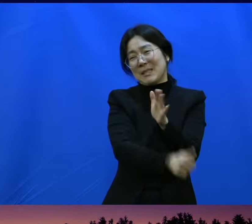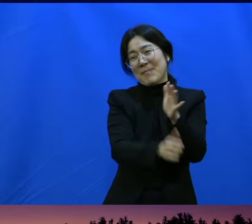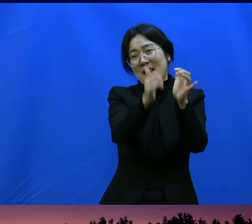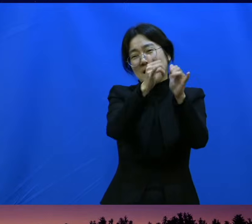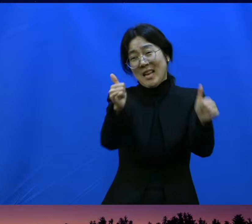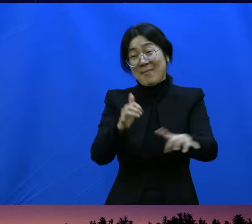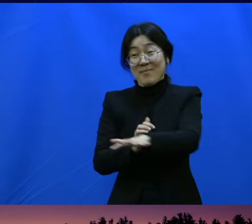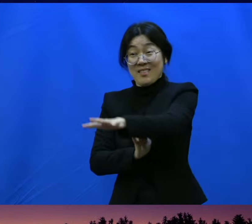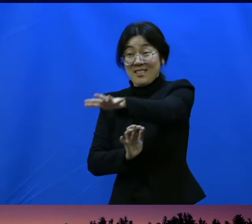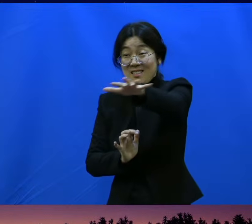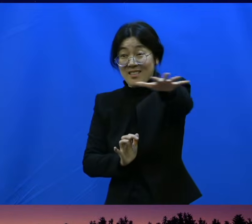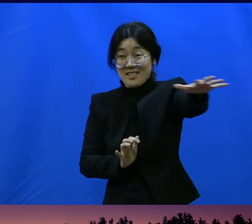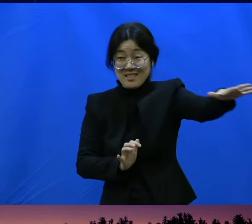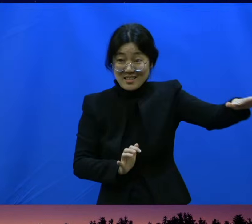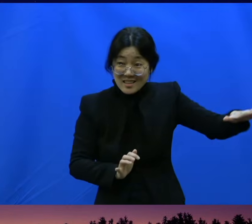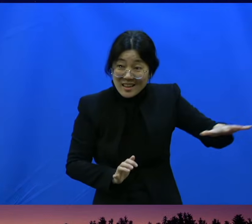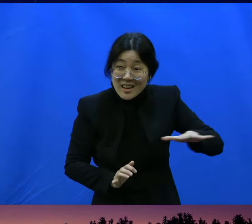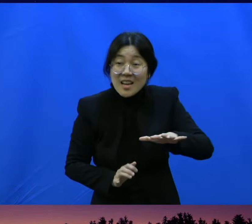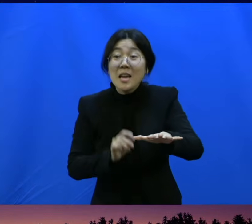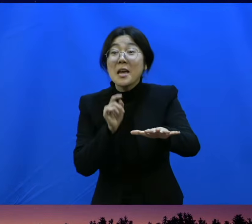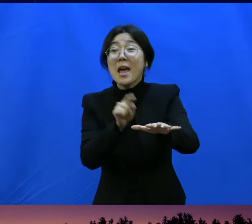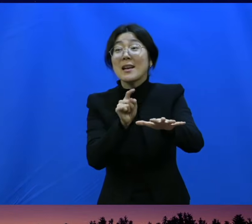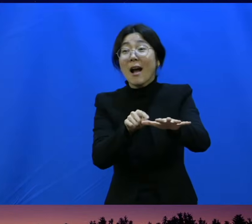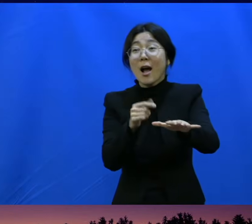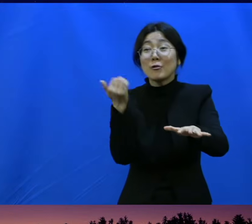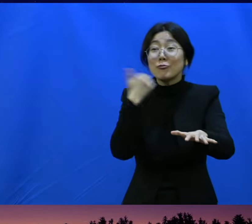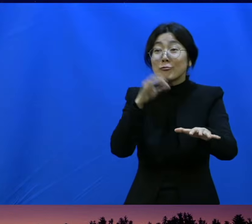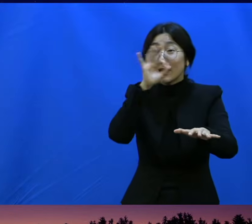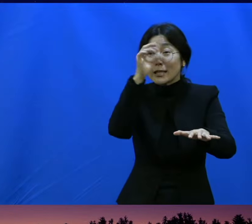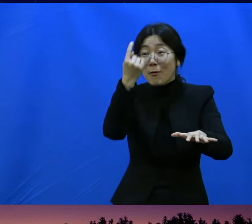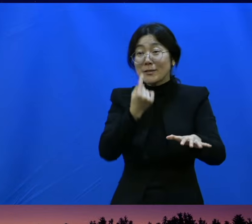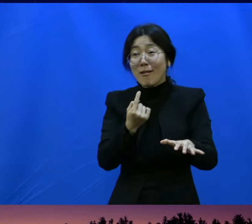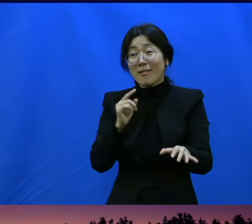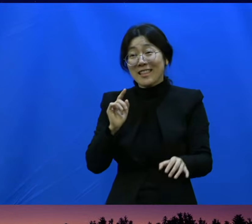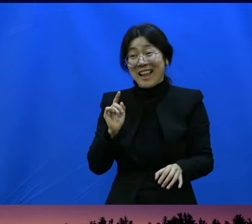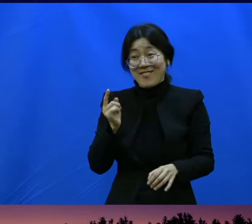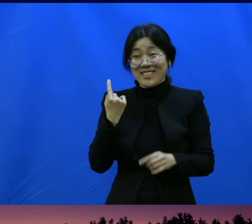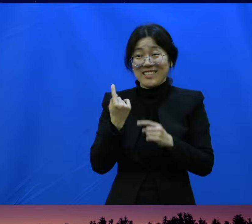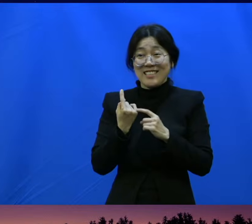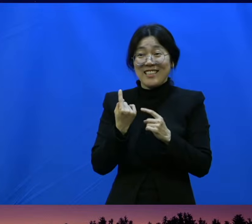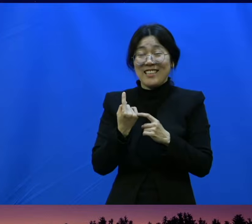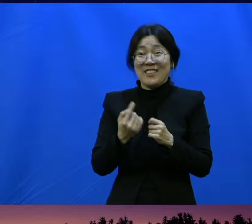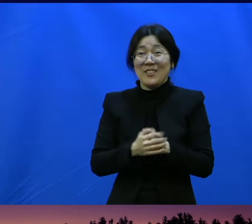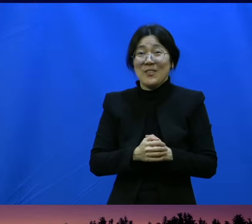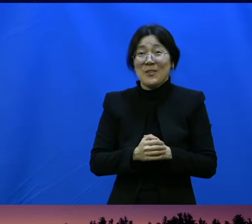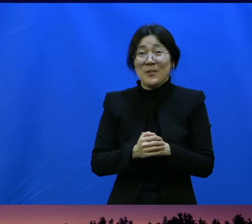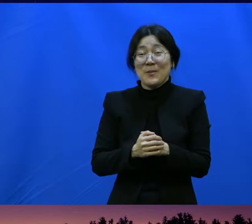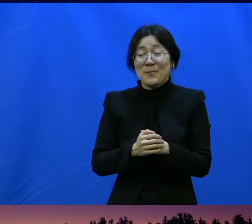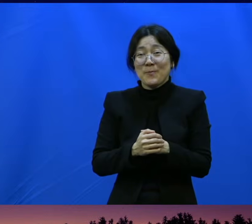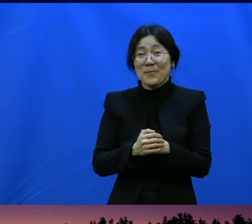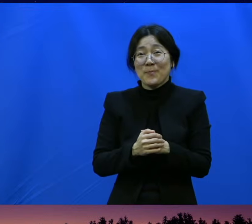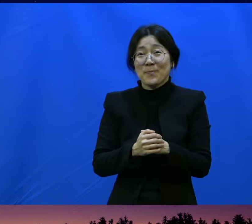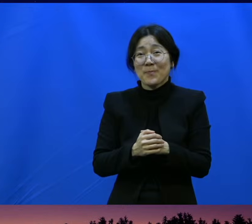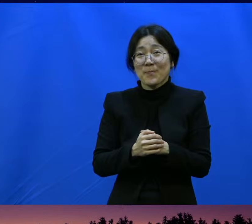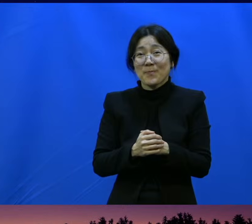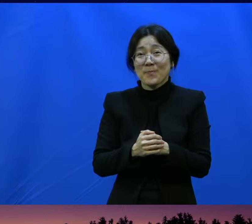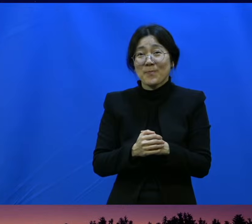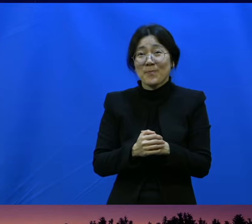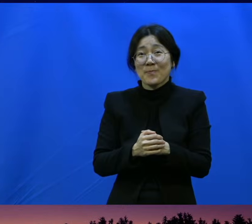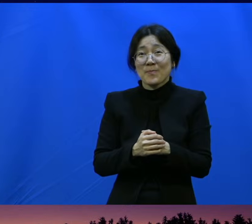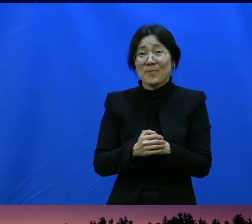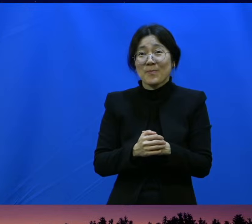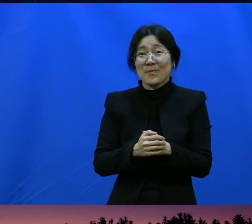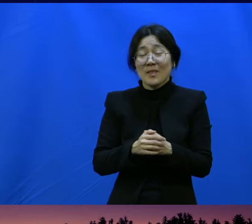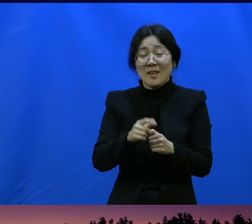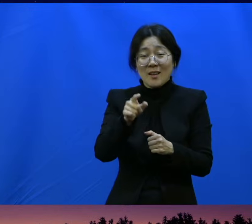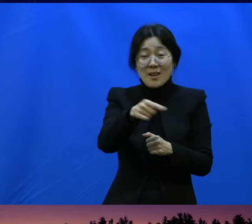여러분, 그들이 다윗에게 몰려들었다는 거예요. 여러분, 이들이 얼마나 거칠고 상처투성의 사람들이었으면 하루에도